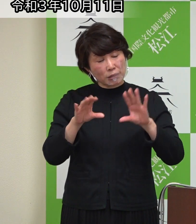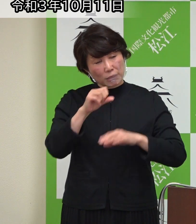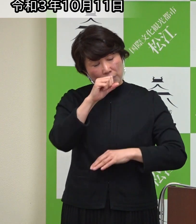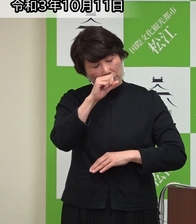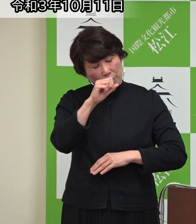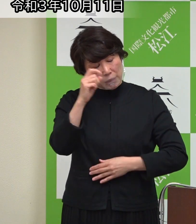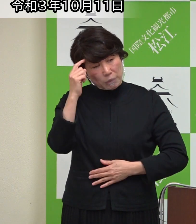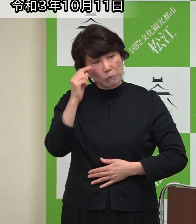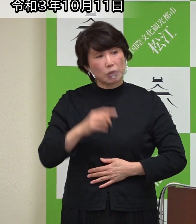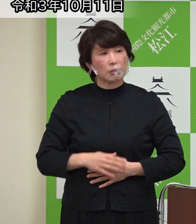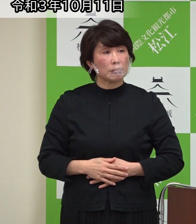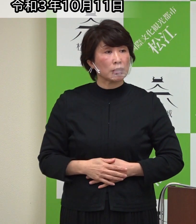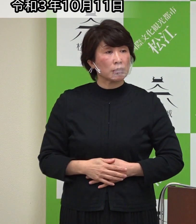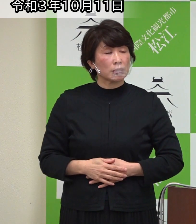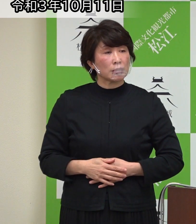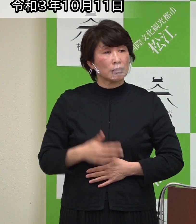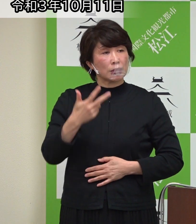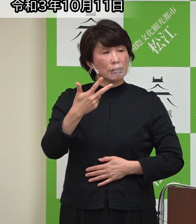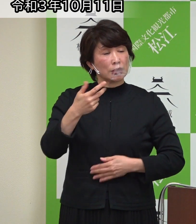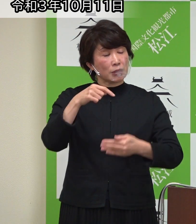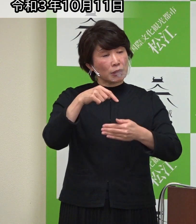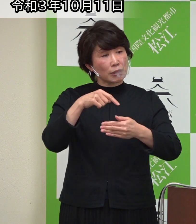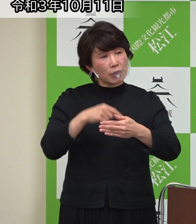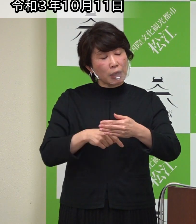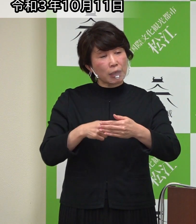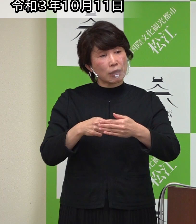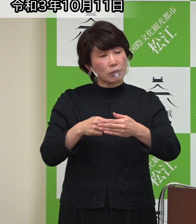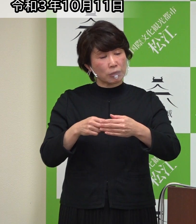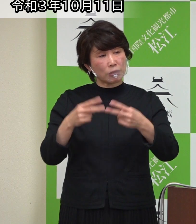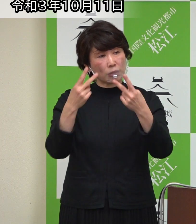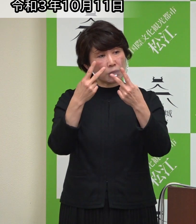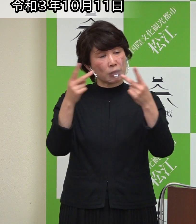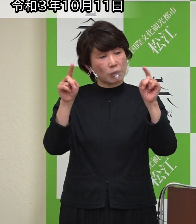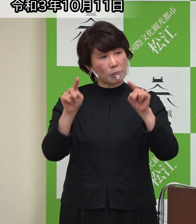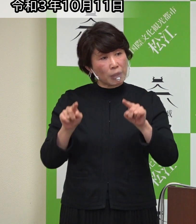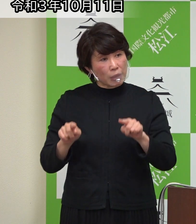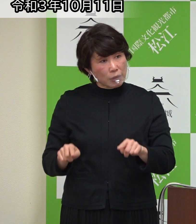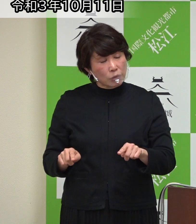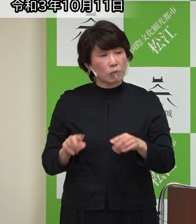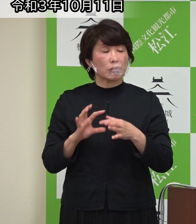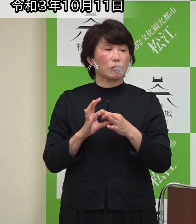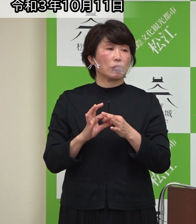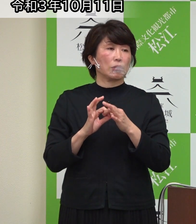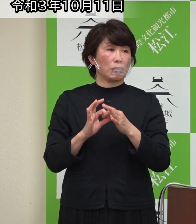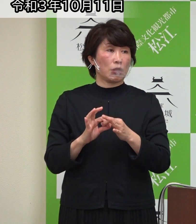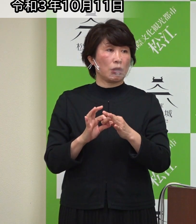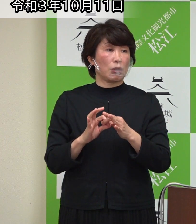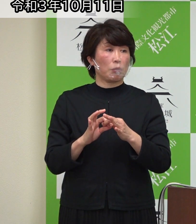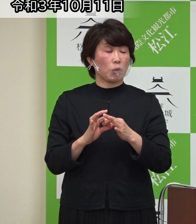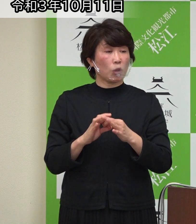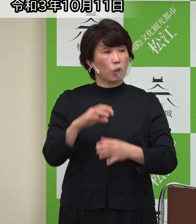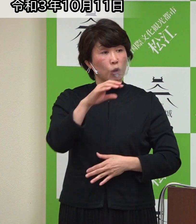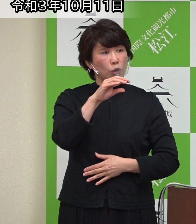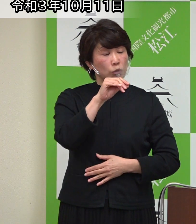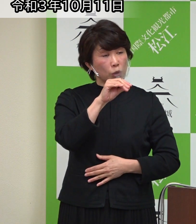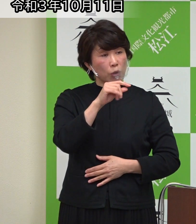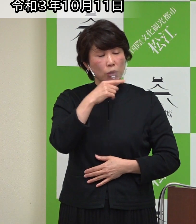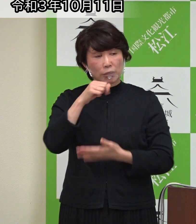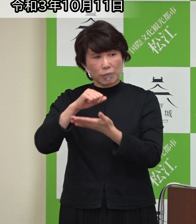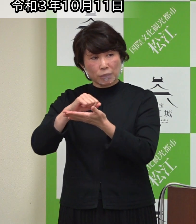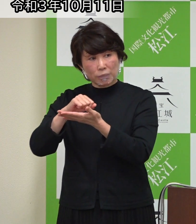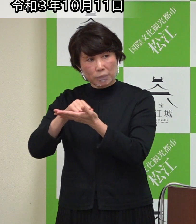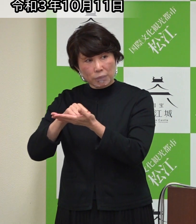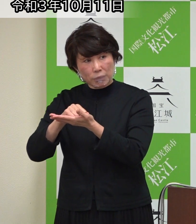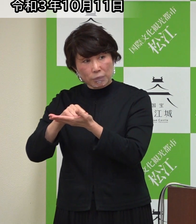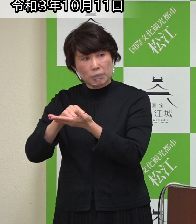の市内のイベントなんかでもですね、あの、まあ、土日なのは特に同時多発